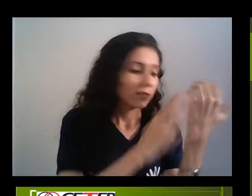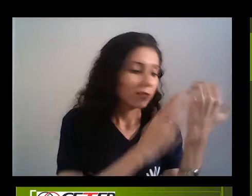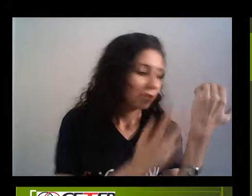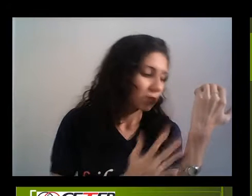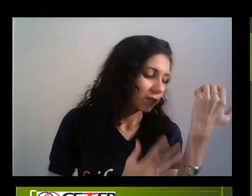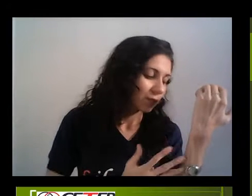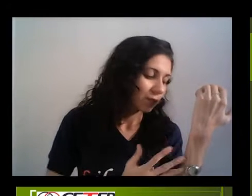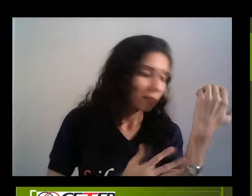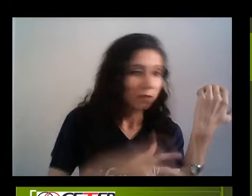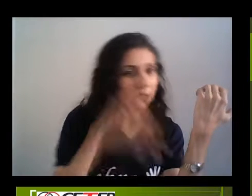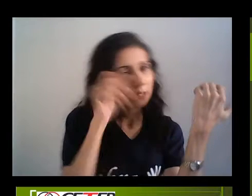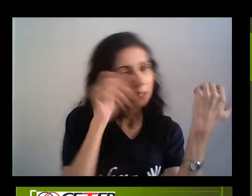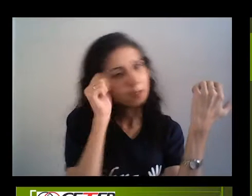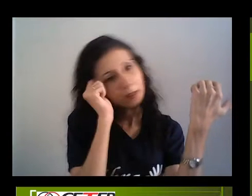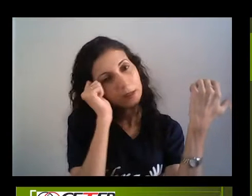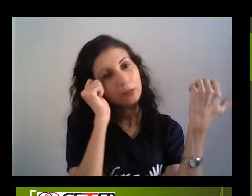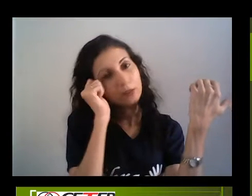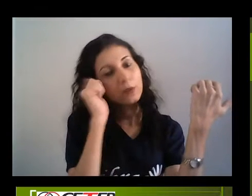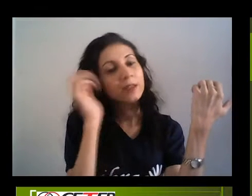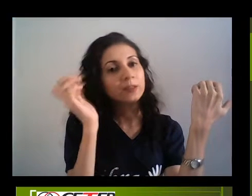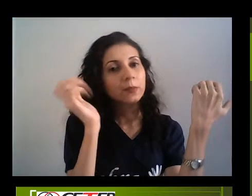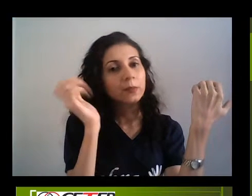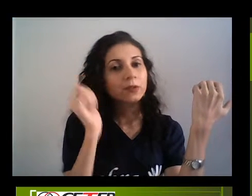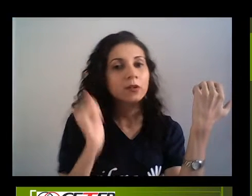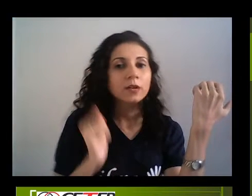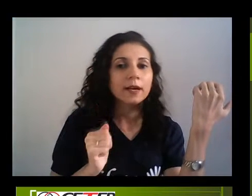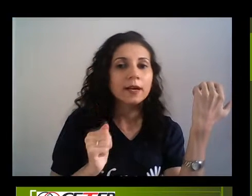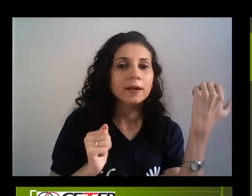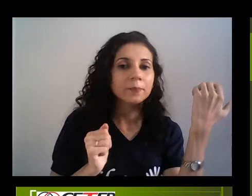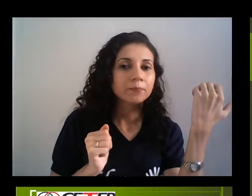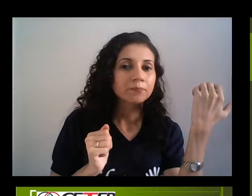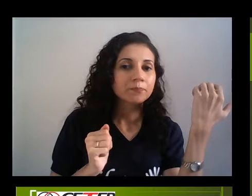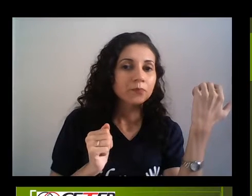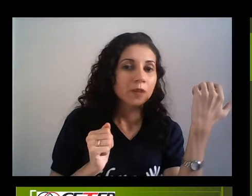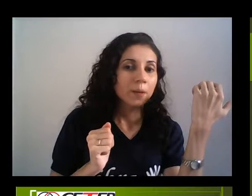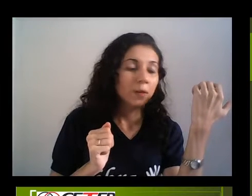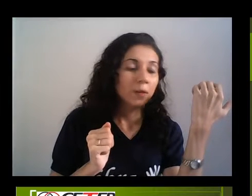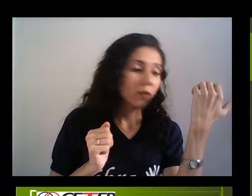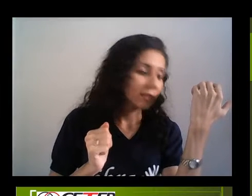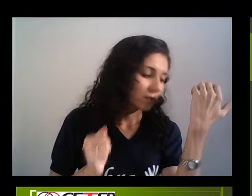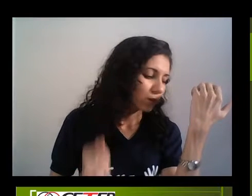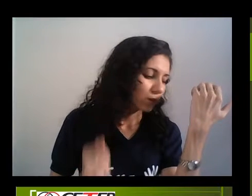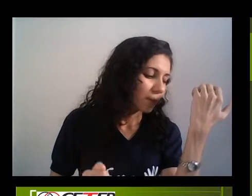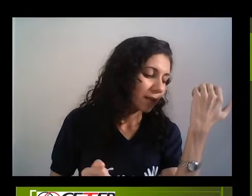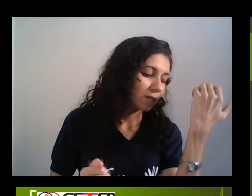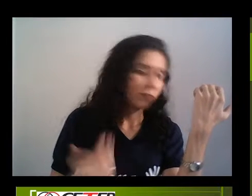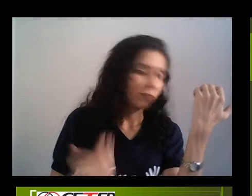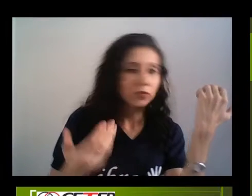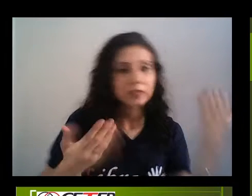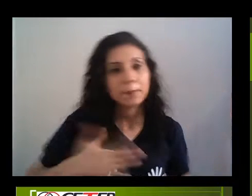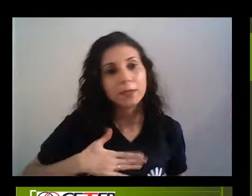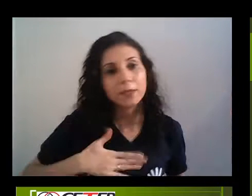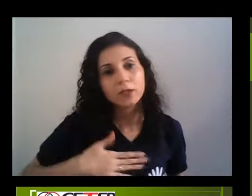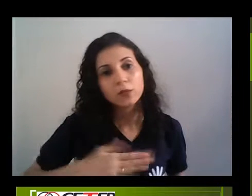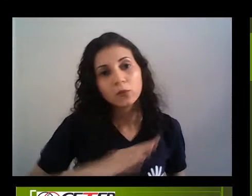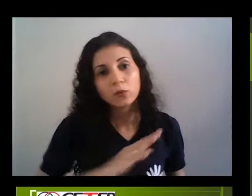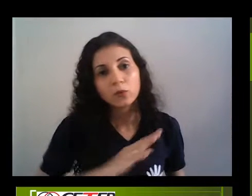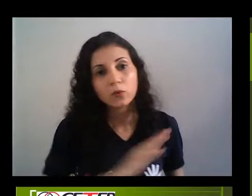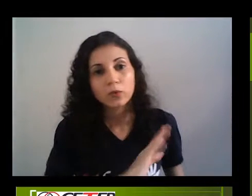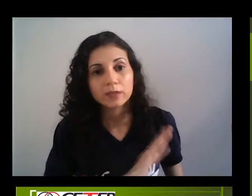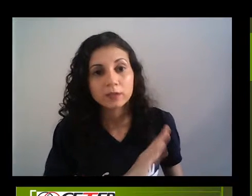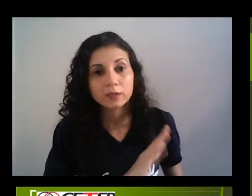Vai fazer como se tivesse uma pessoa aqui adormece, também pode colocar. Meu coração enobrece, então eu vou fazer